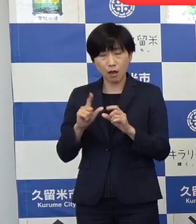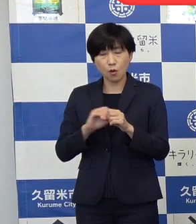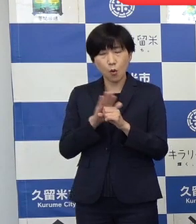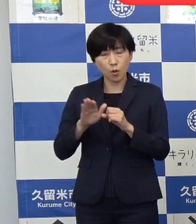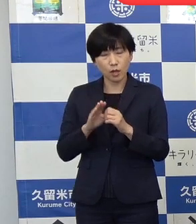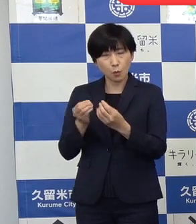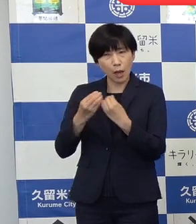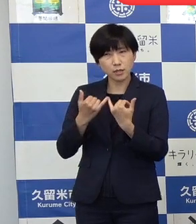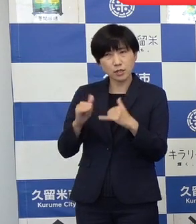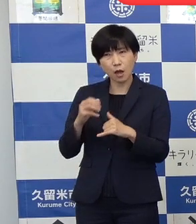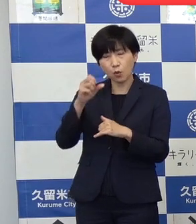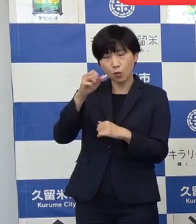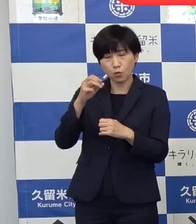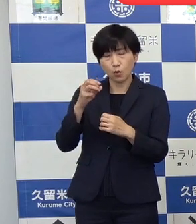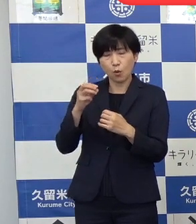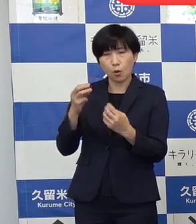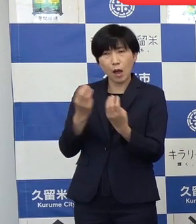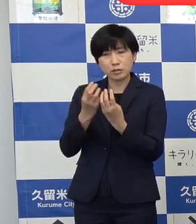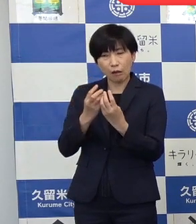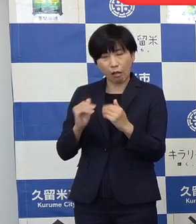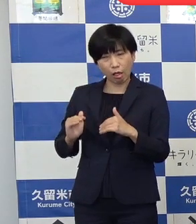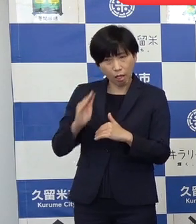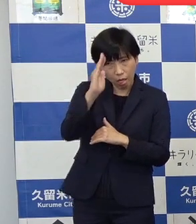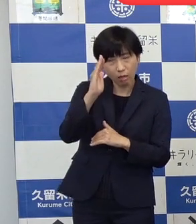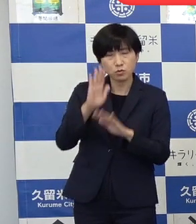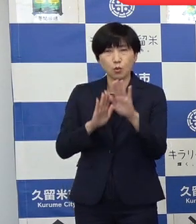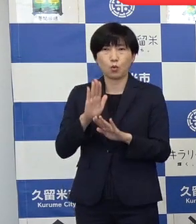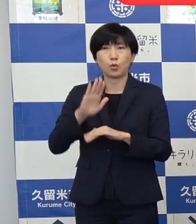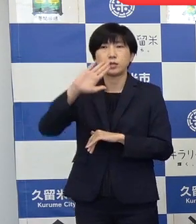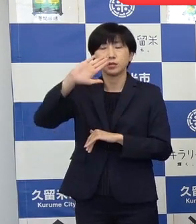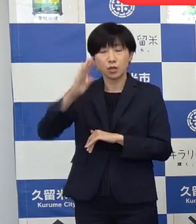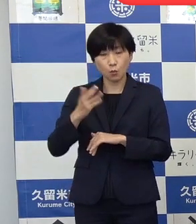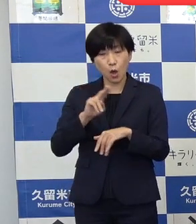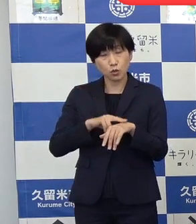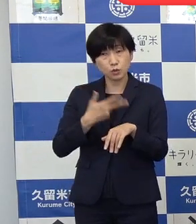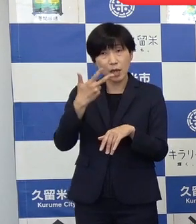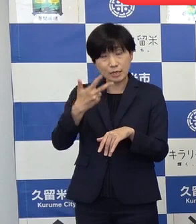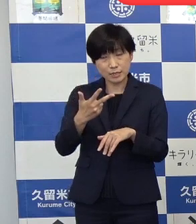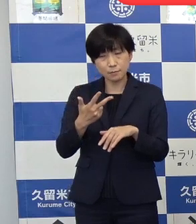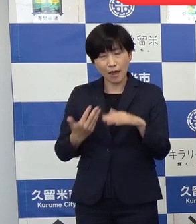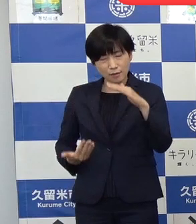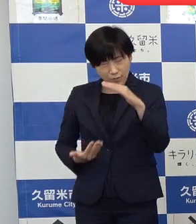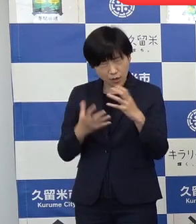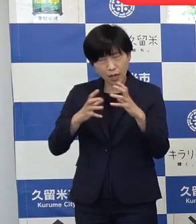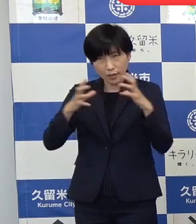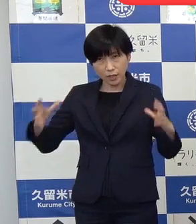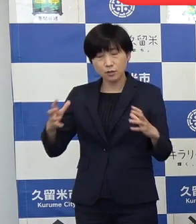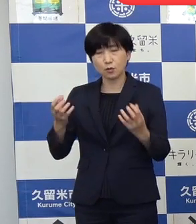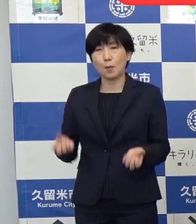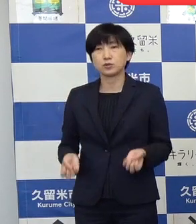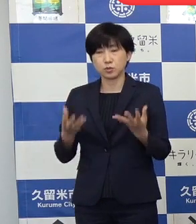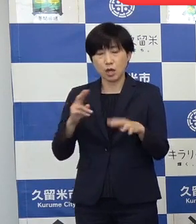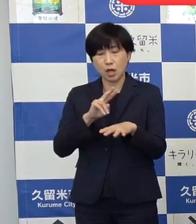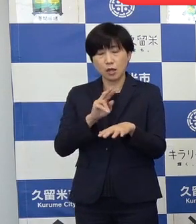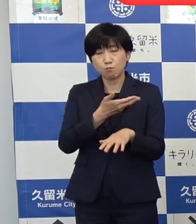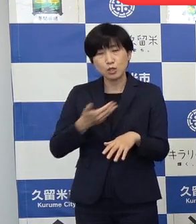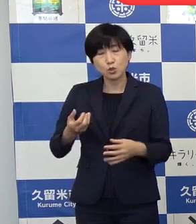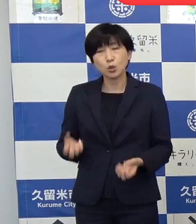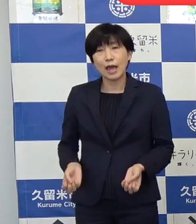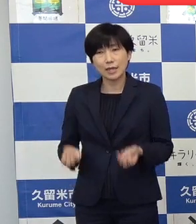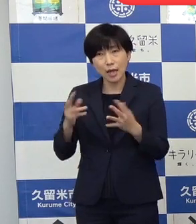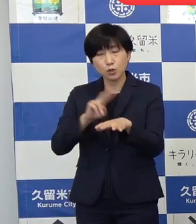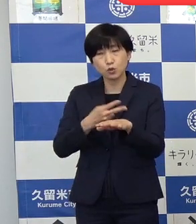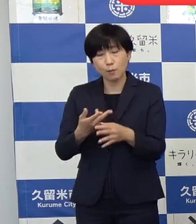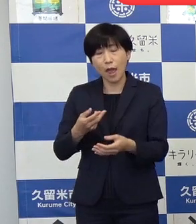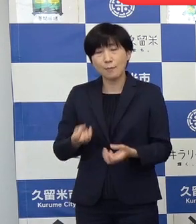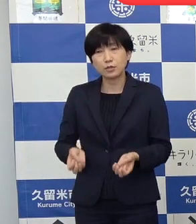数が心配される状況でありますが、久留米最大の祭り、水の祭典久留米祭りと筑後川